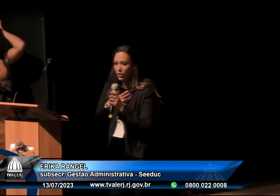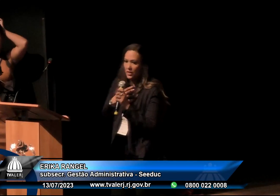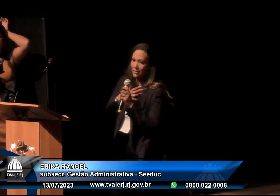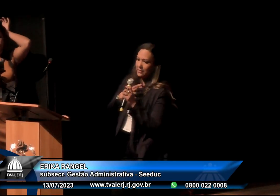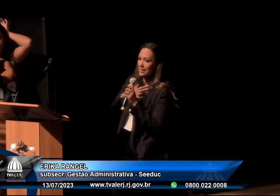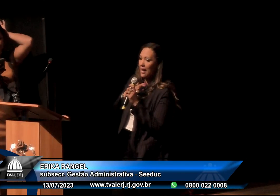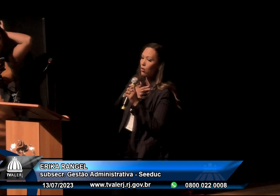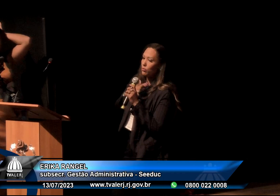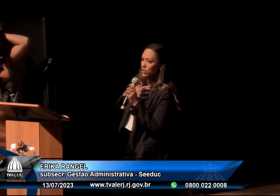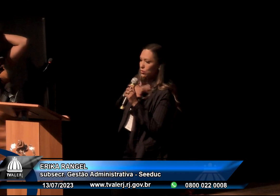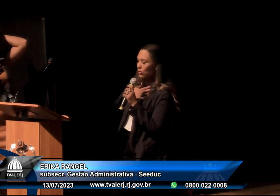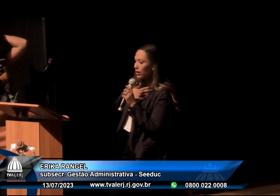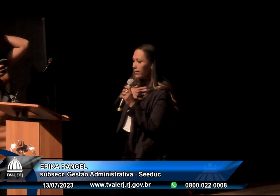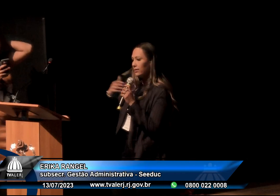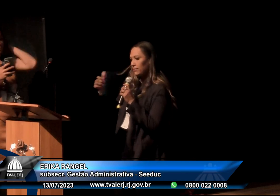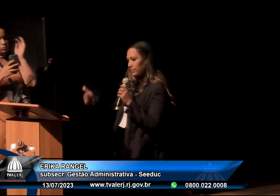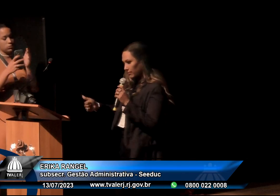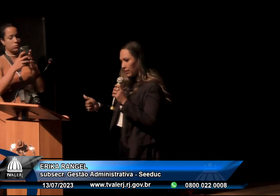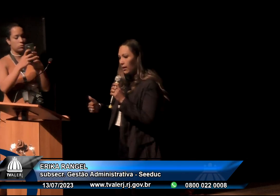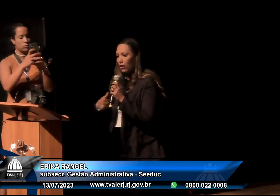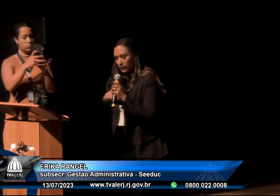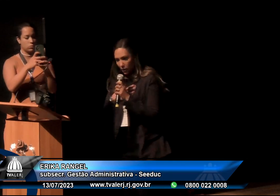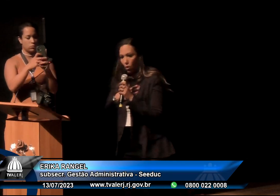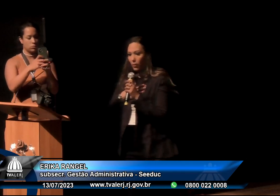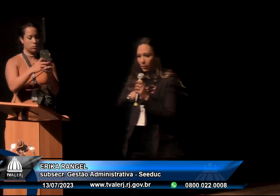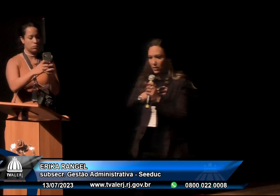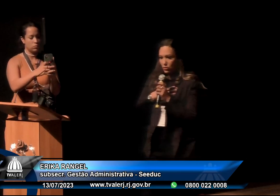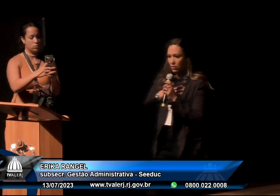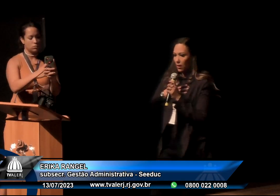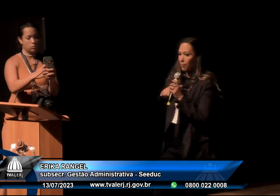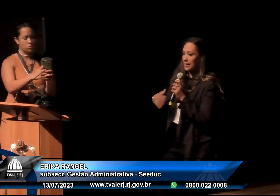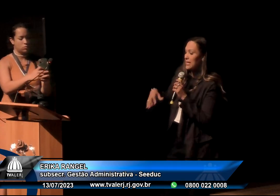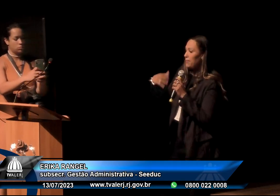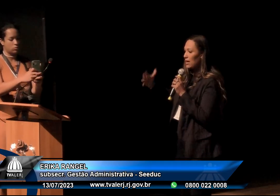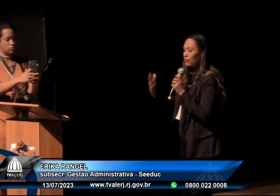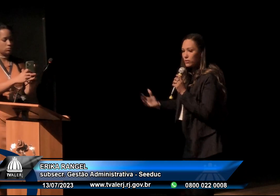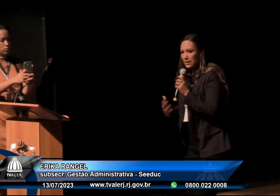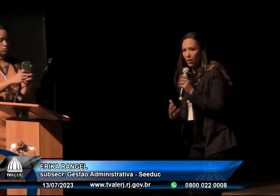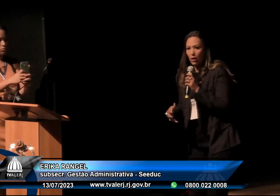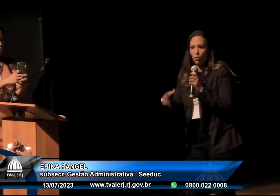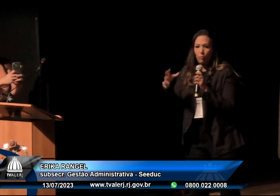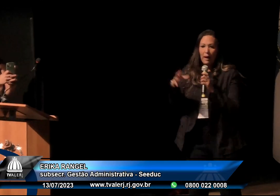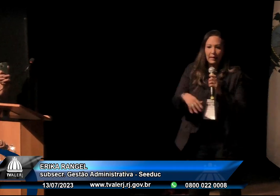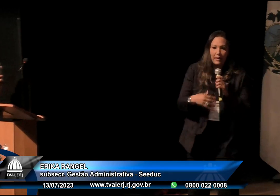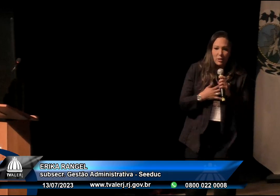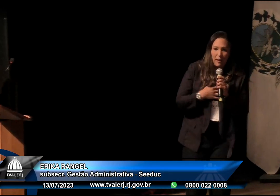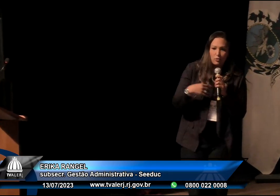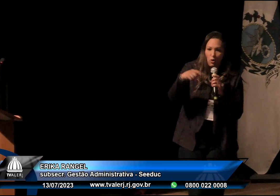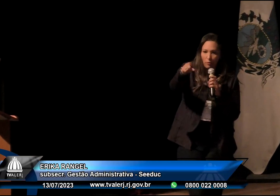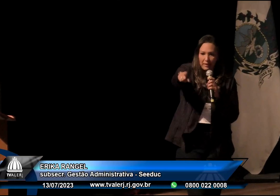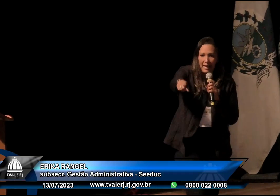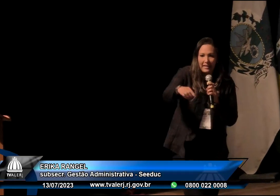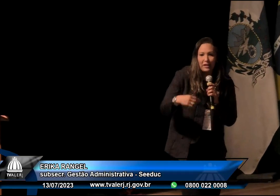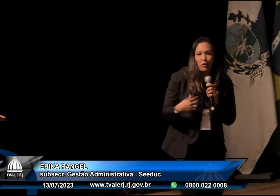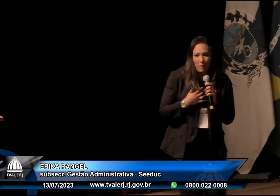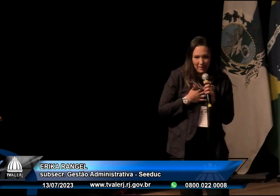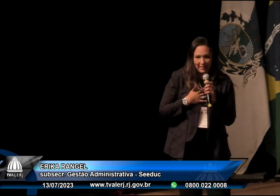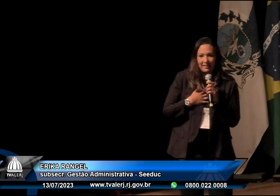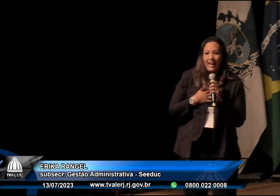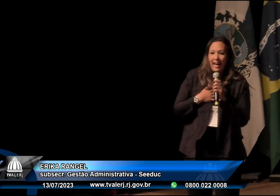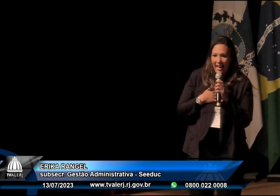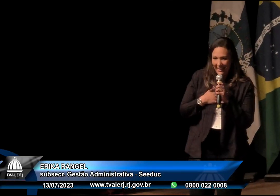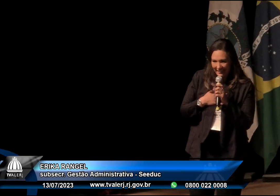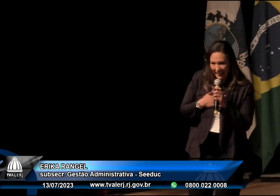minha função hoje é estar como gestor eu tenho compromisso mas se a minha função é ocupar aquele espaço como técnica